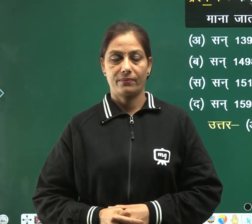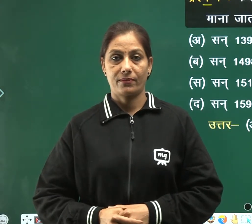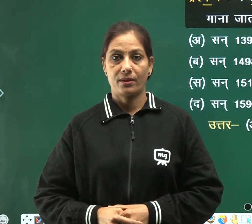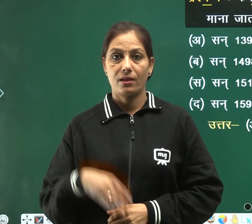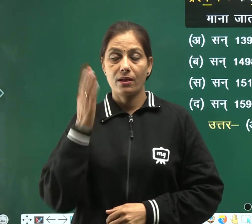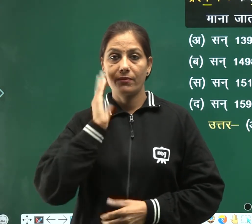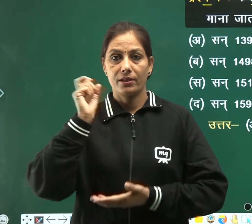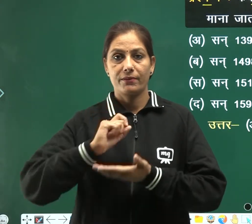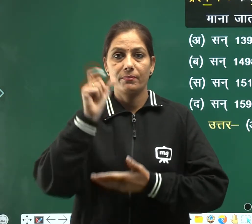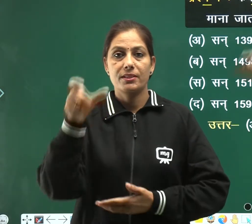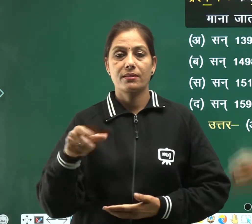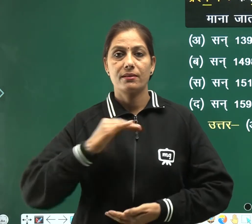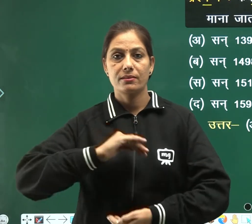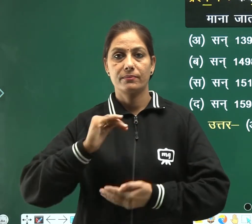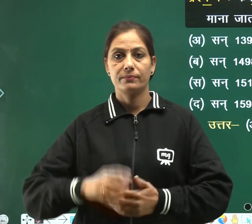कबीर जी का जन्म